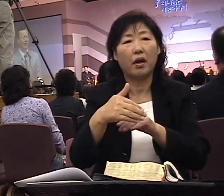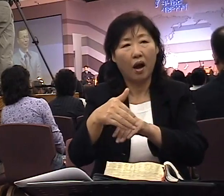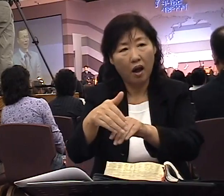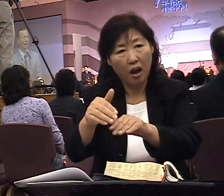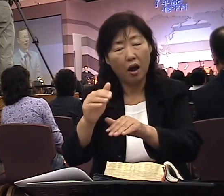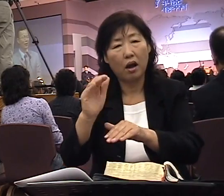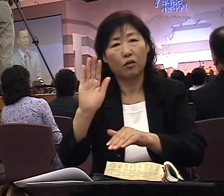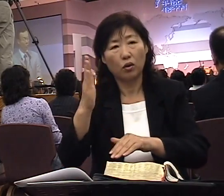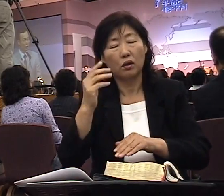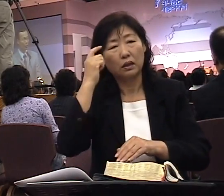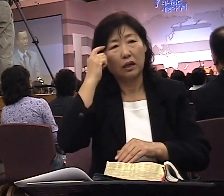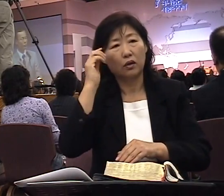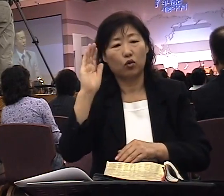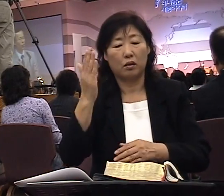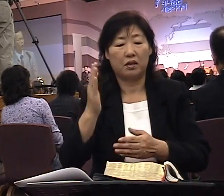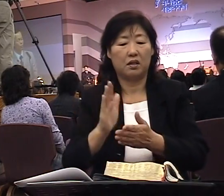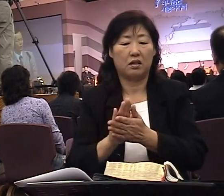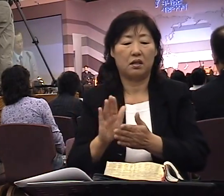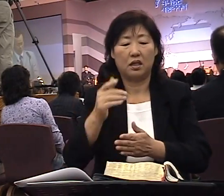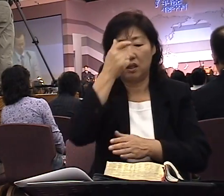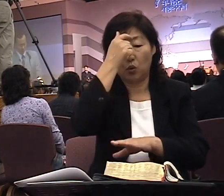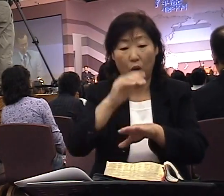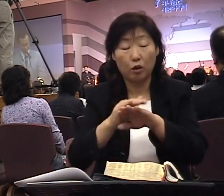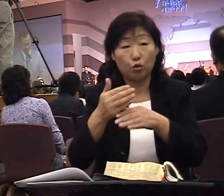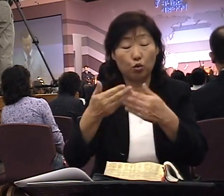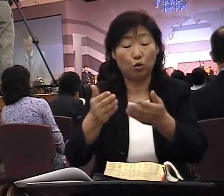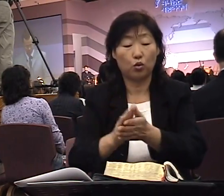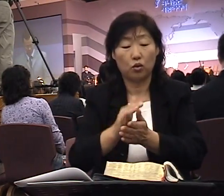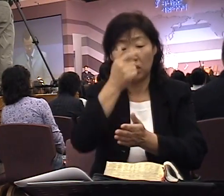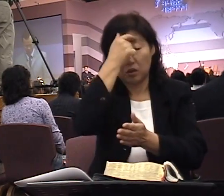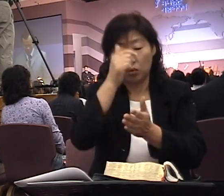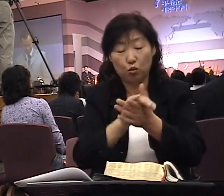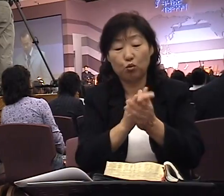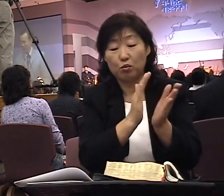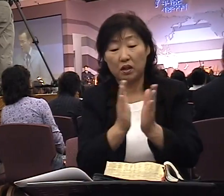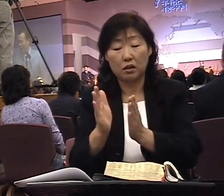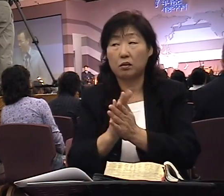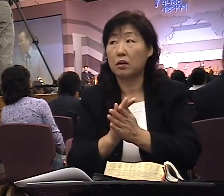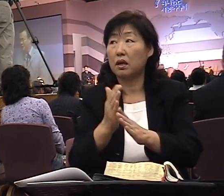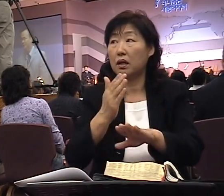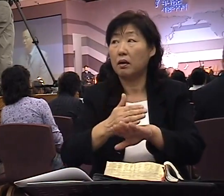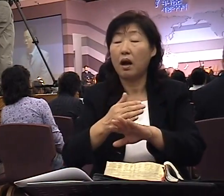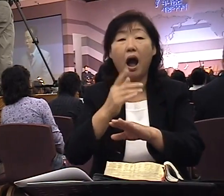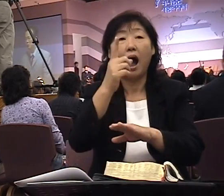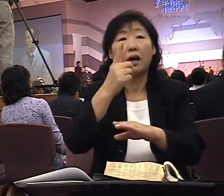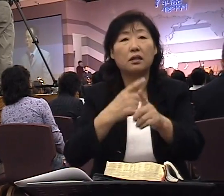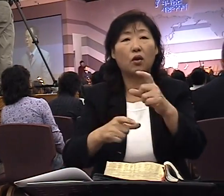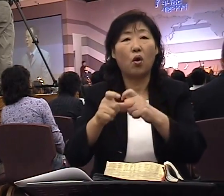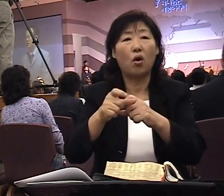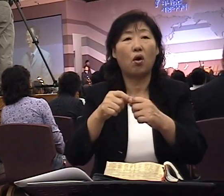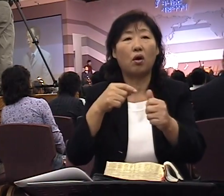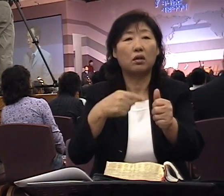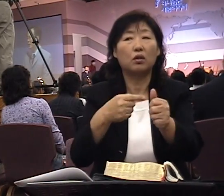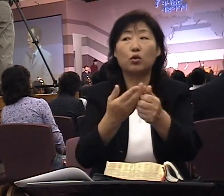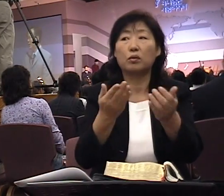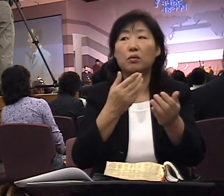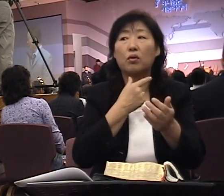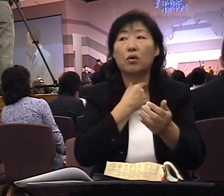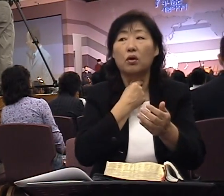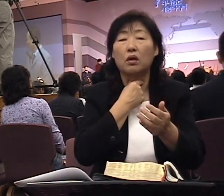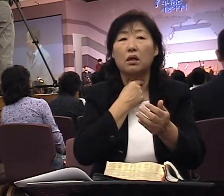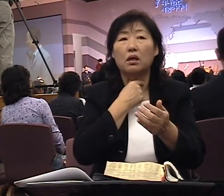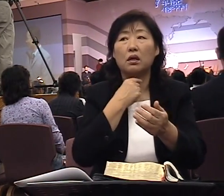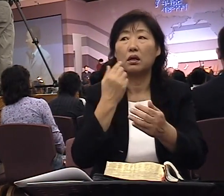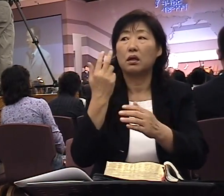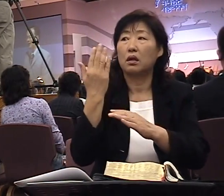된다고 생각합니다. 기도해 주시고 준비해 주시면 감사하겠습니다. 오늘 한 가지 더 말씀드리고 싶은 것은 지난